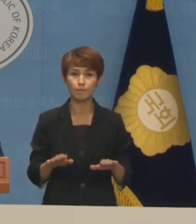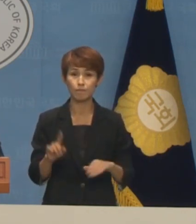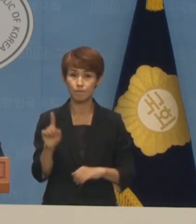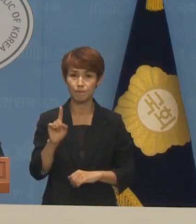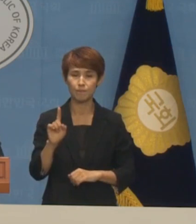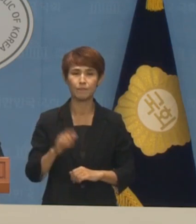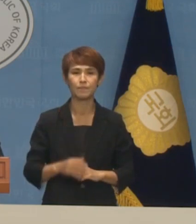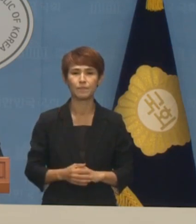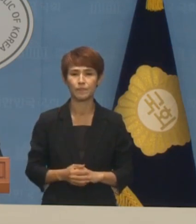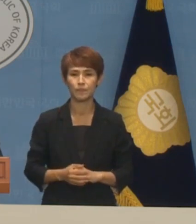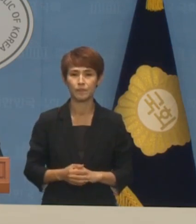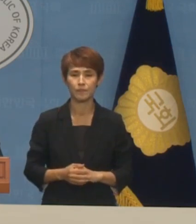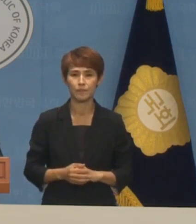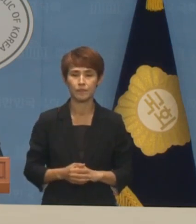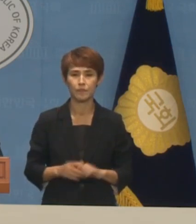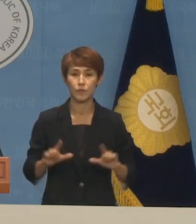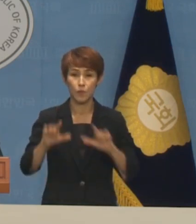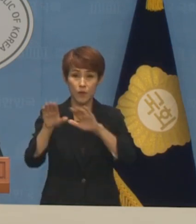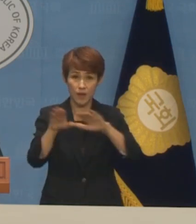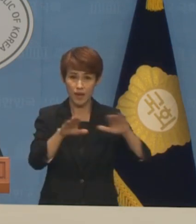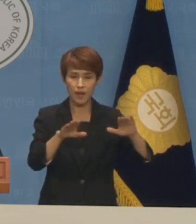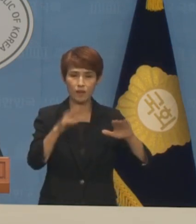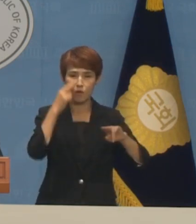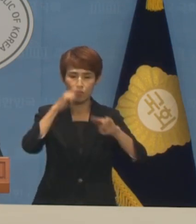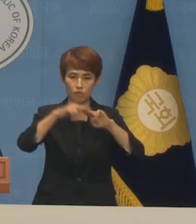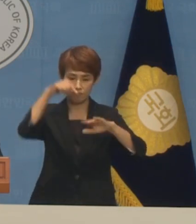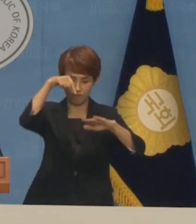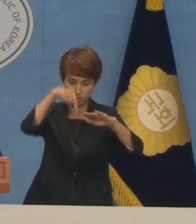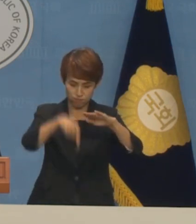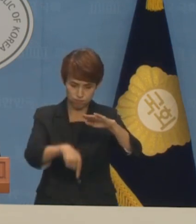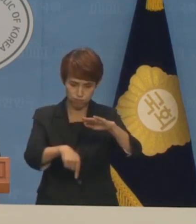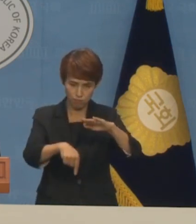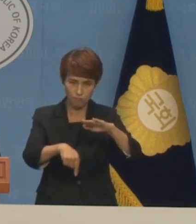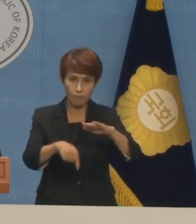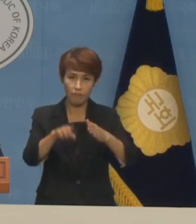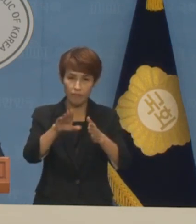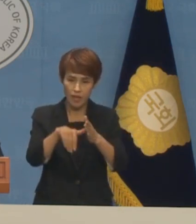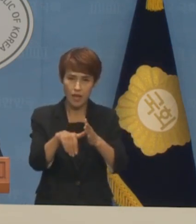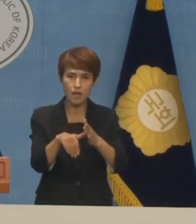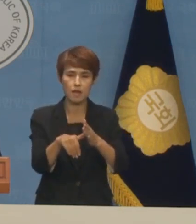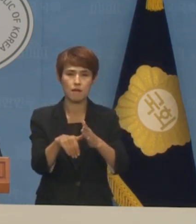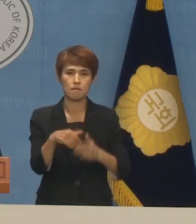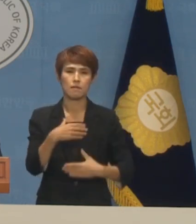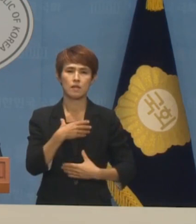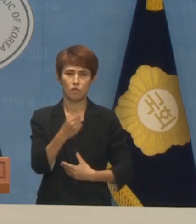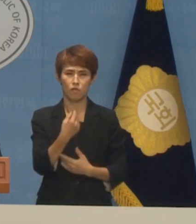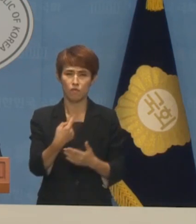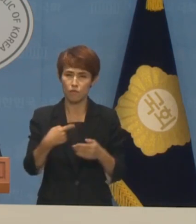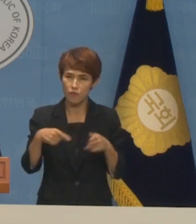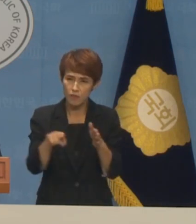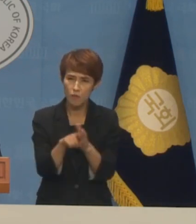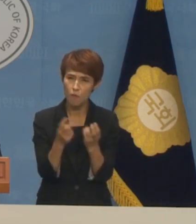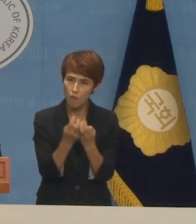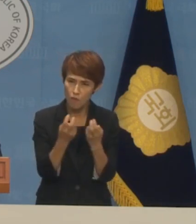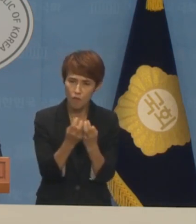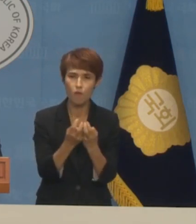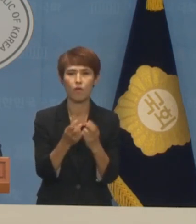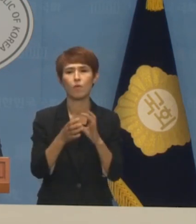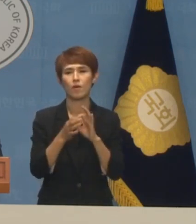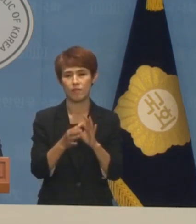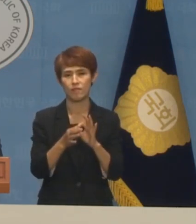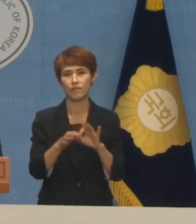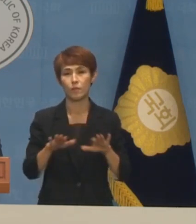대책 마련 촉구 기자회견 자리입니다. 함께해 주신 산자위 소속 장철민 의원